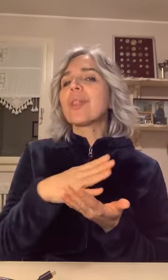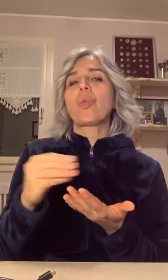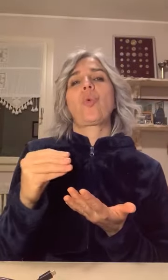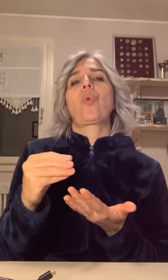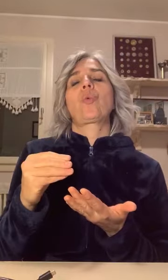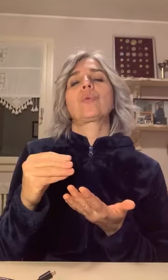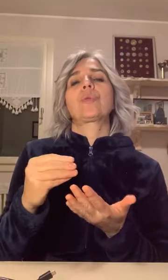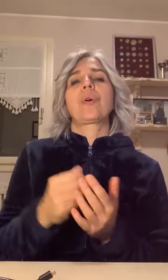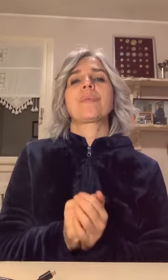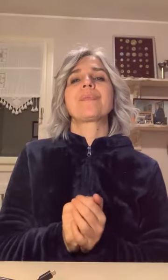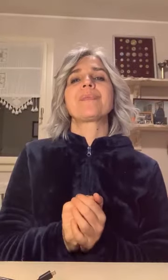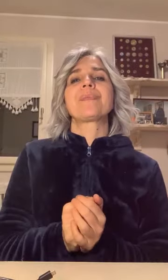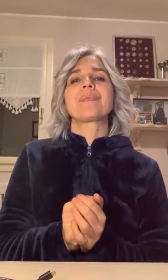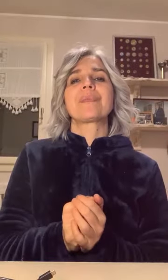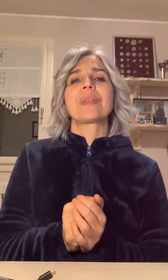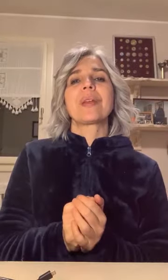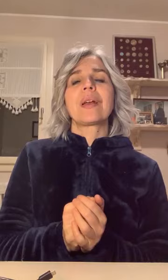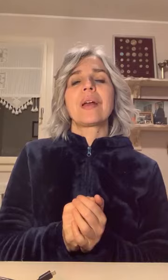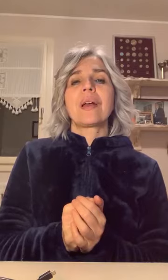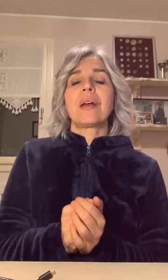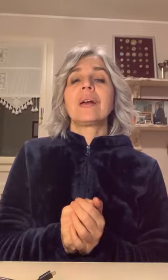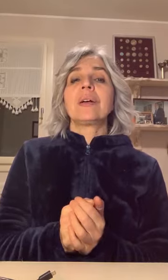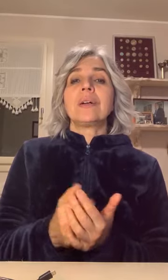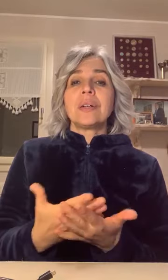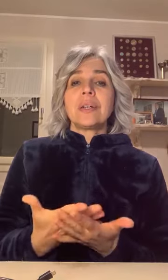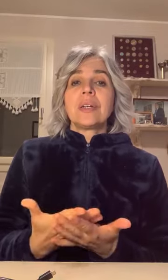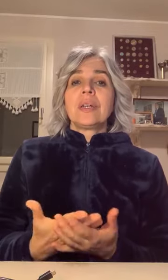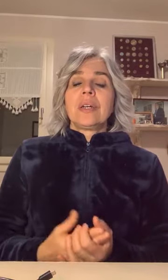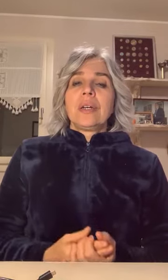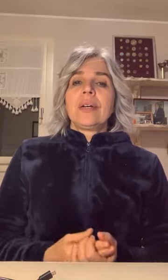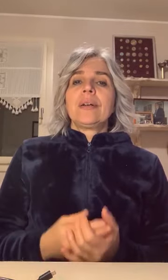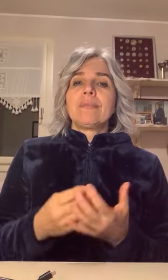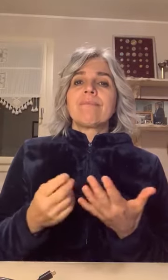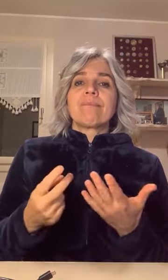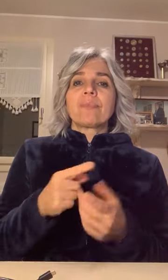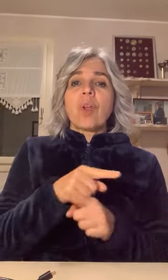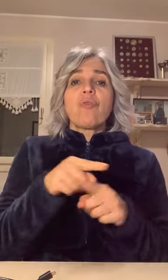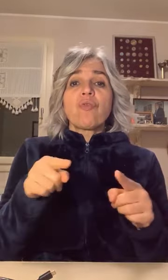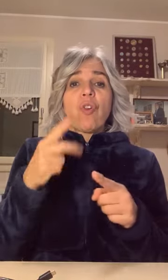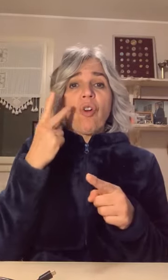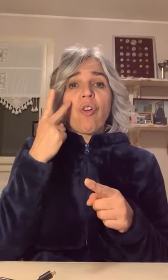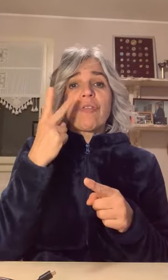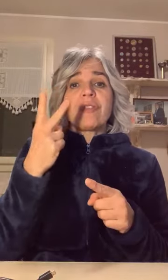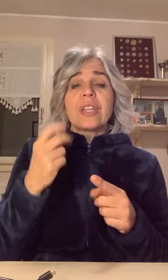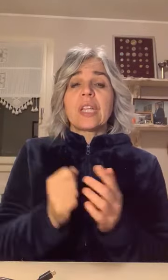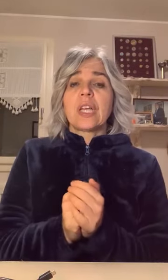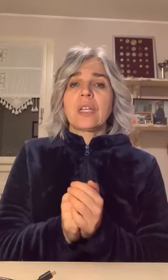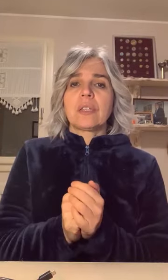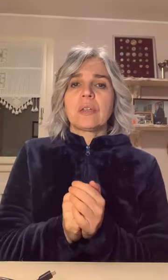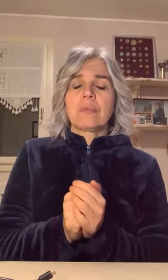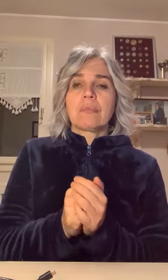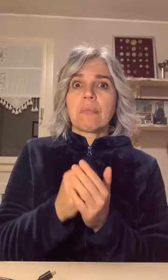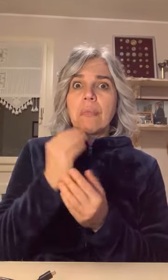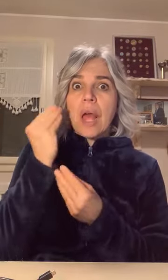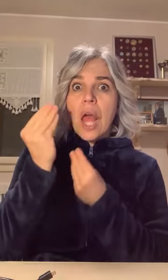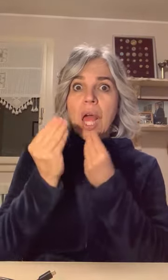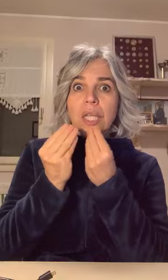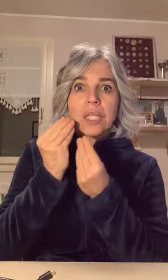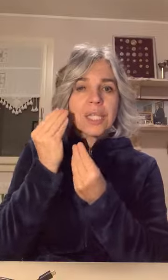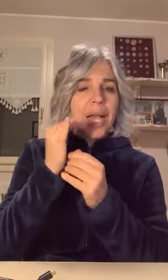per i figli di Dio. Vedete che cosa sta accadendo, che cosa è accaduto? Mai avremmo immaginato, mai avremmo potuto pensare che i